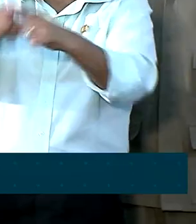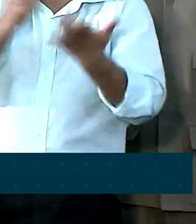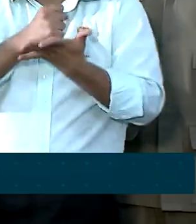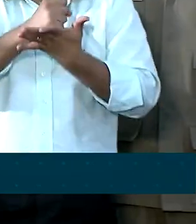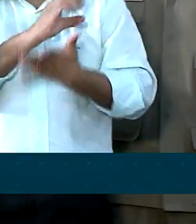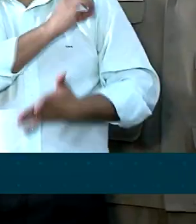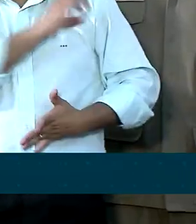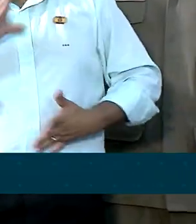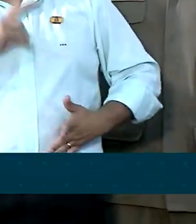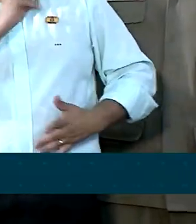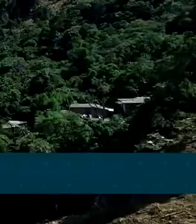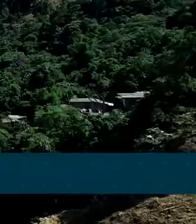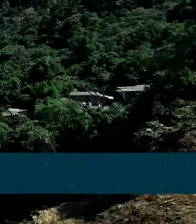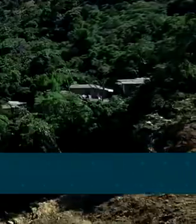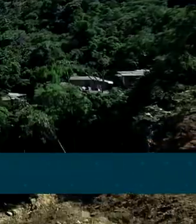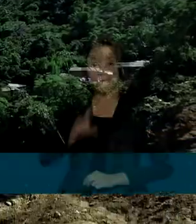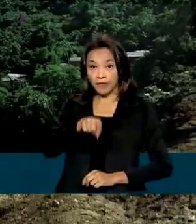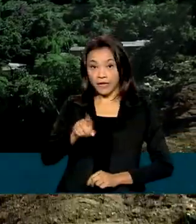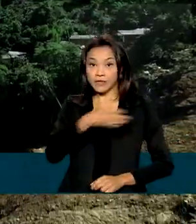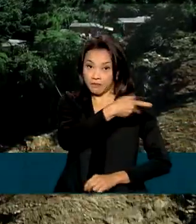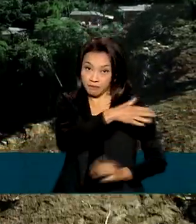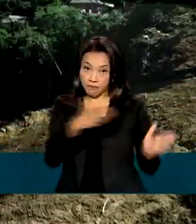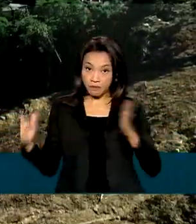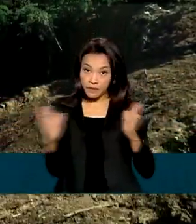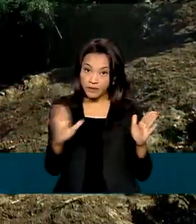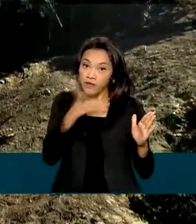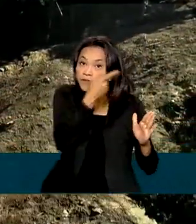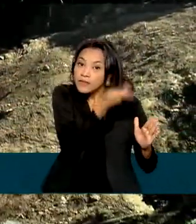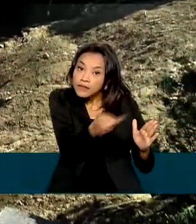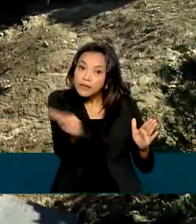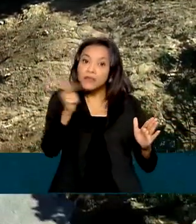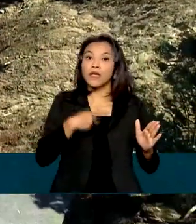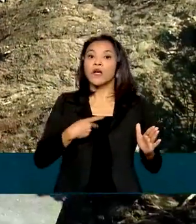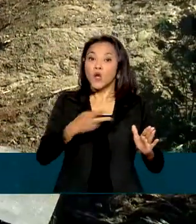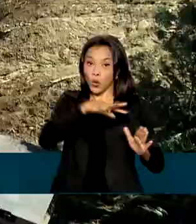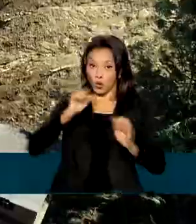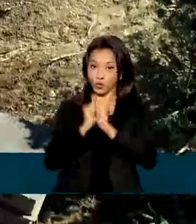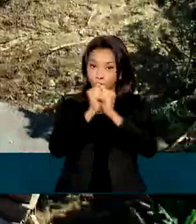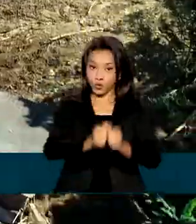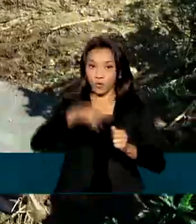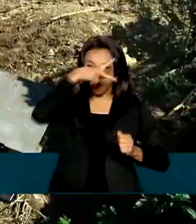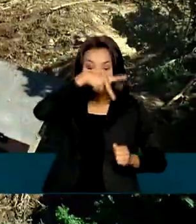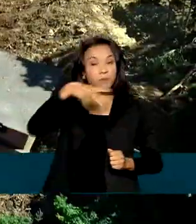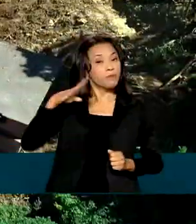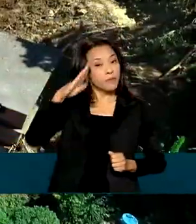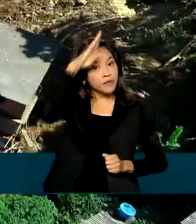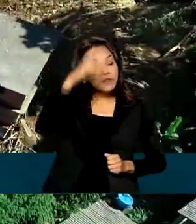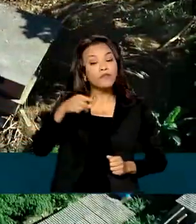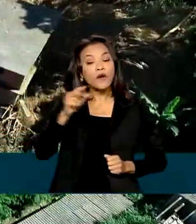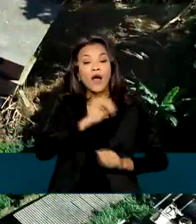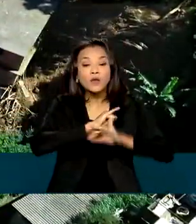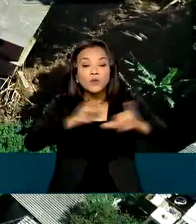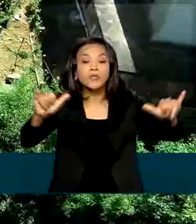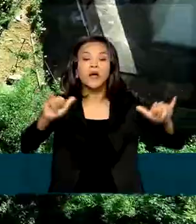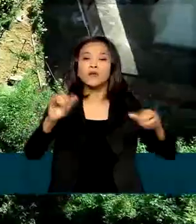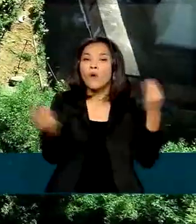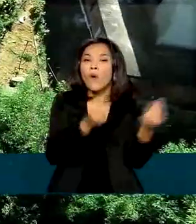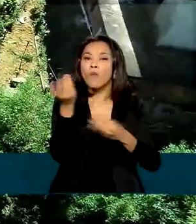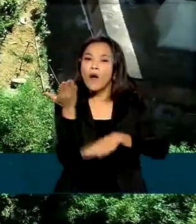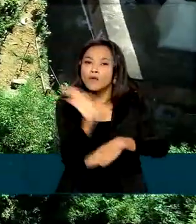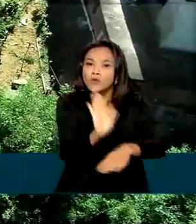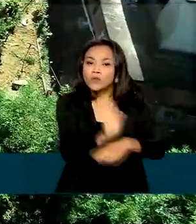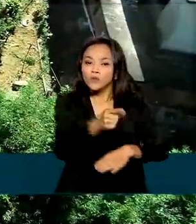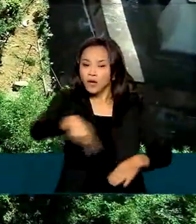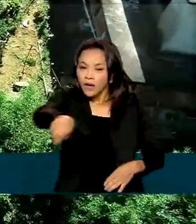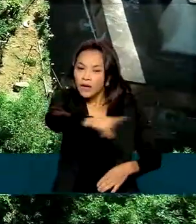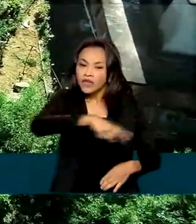conforme solicitação dela. Durante a visita do presidente, foram anunciadas medidas emergenciais para minimizar os transtornos provocados